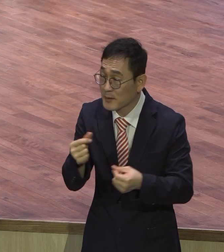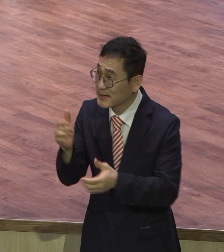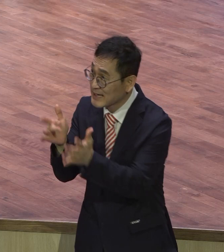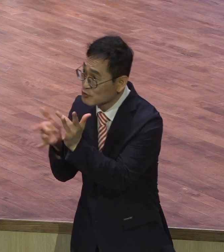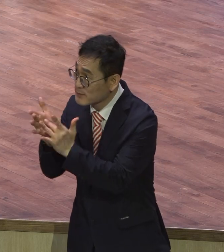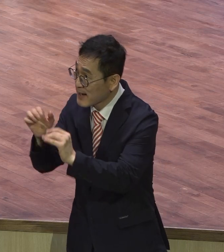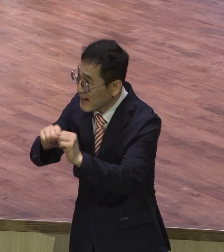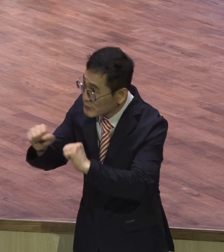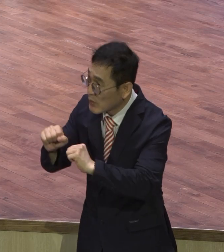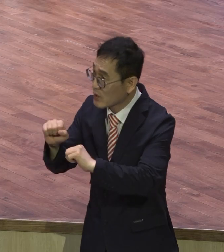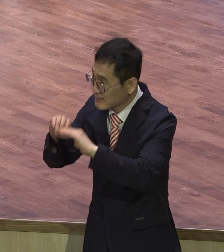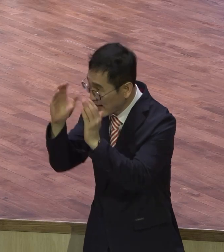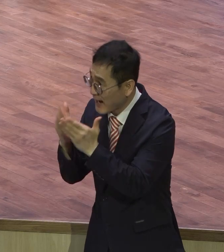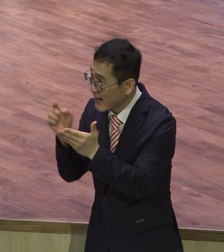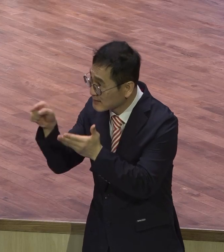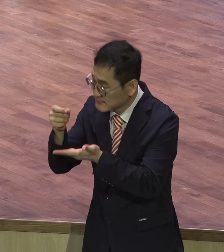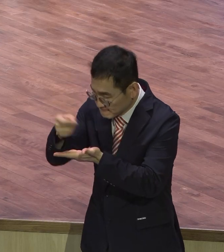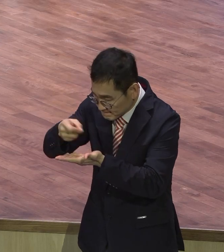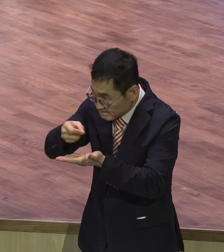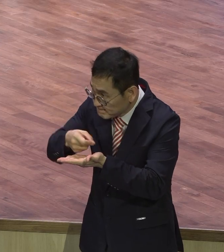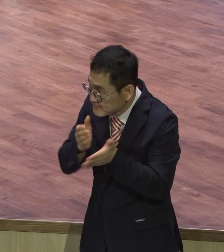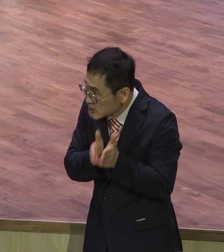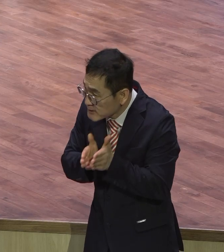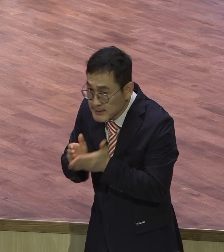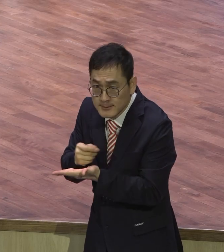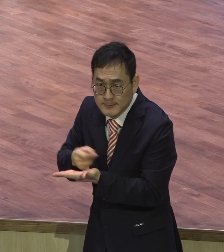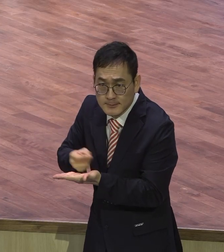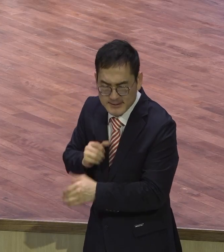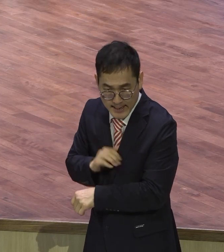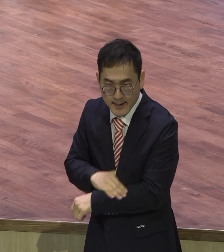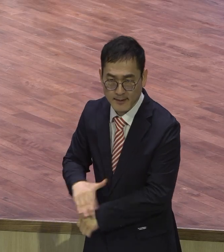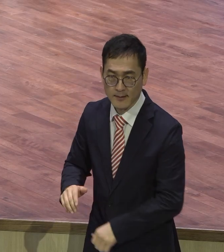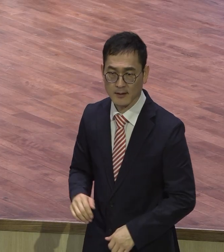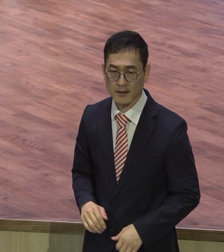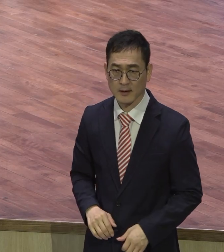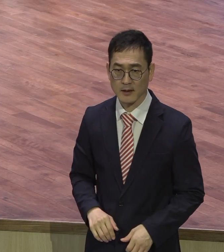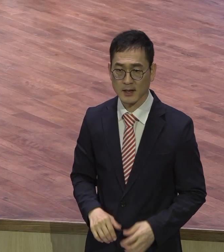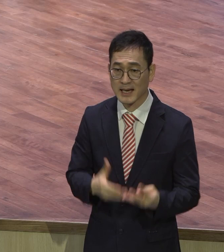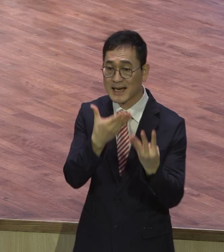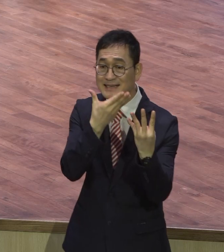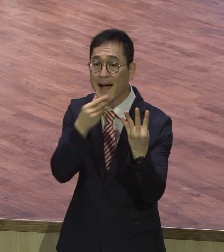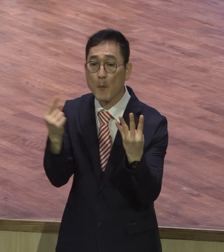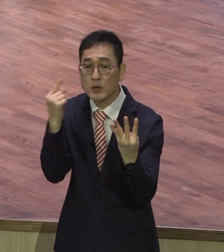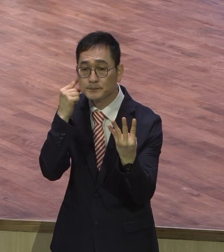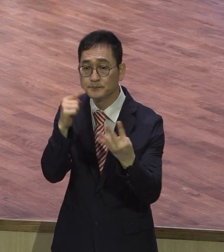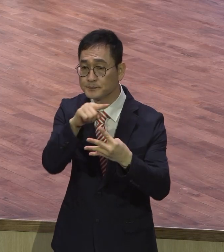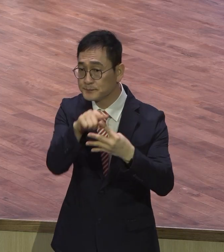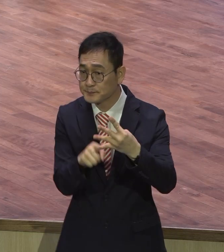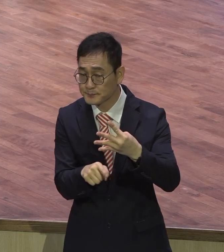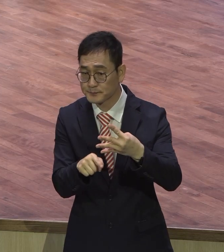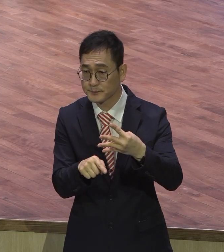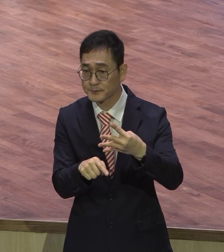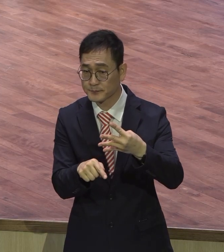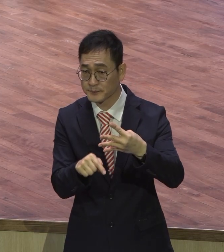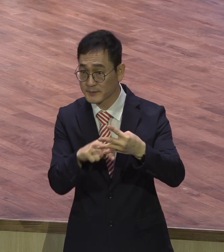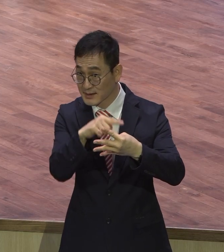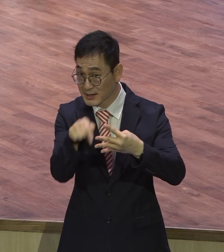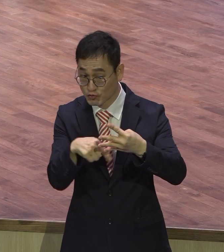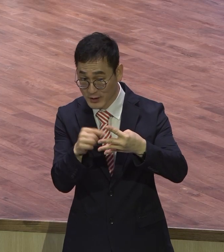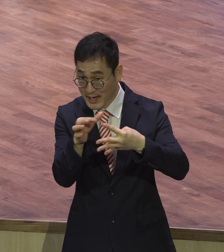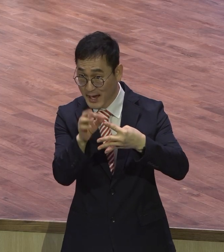아는 그 정리정돈을 잘했어요 사복음서 가운데 마태복음만큼 그 구조 자체가